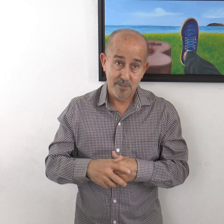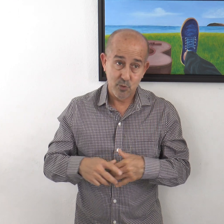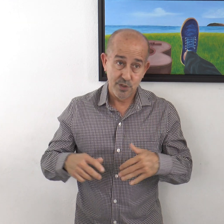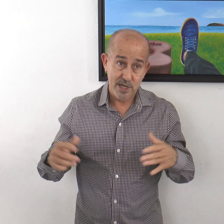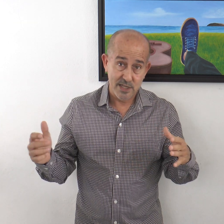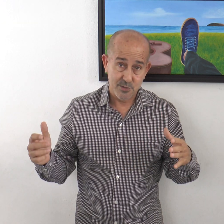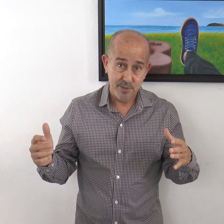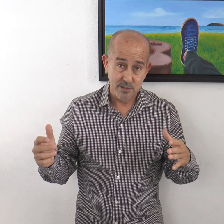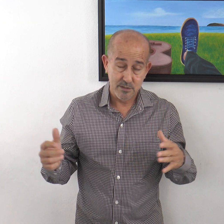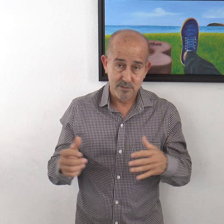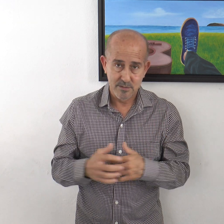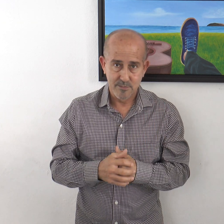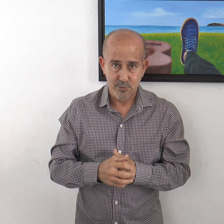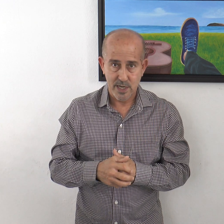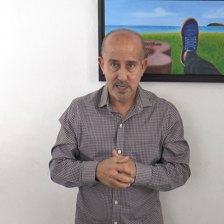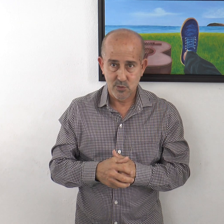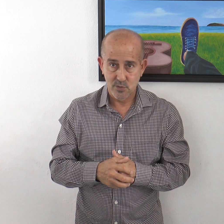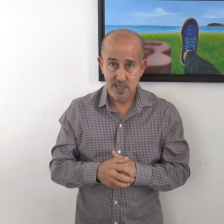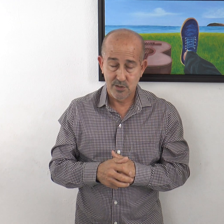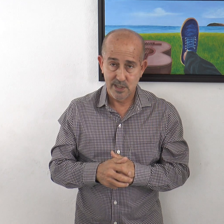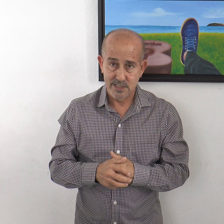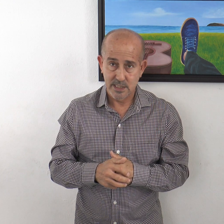por Nashville, por allá estudiando, y así que